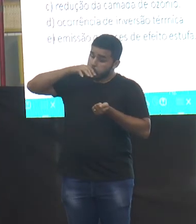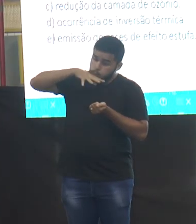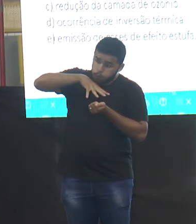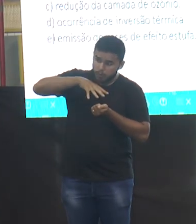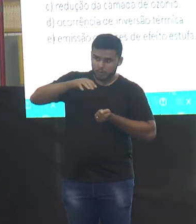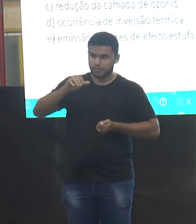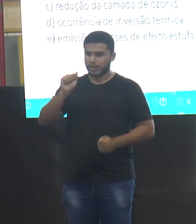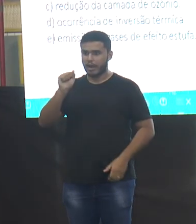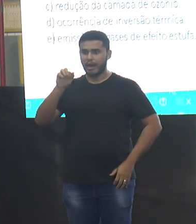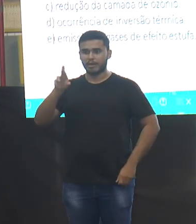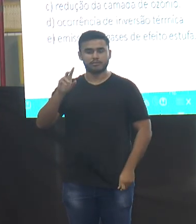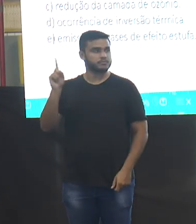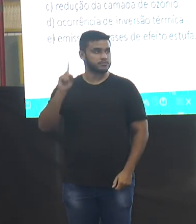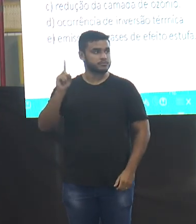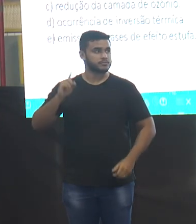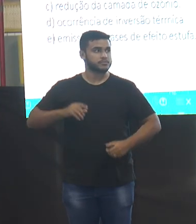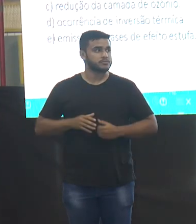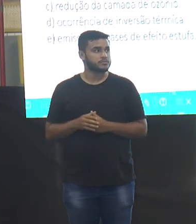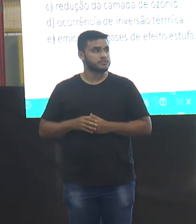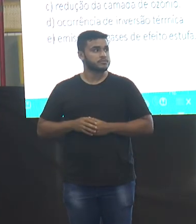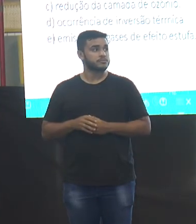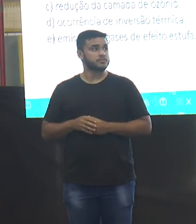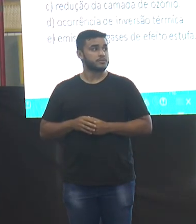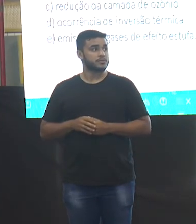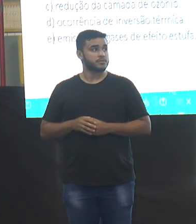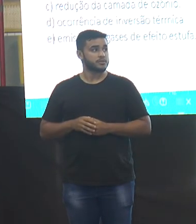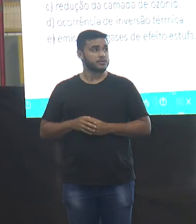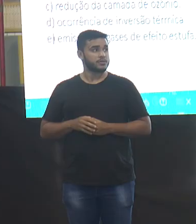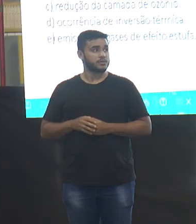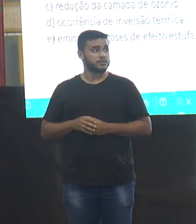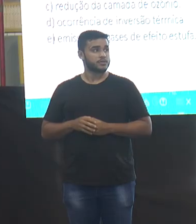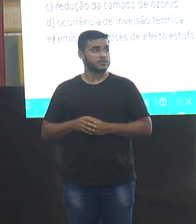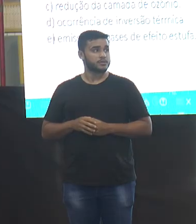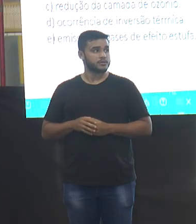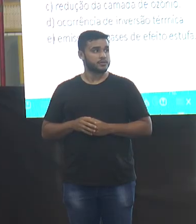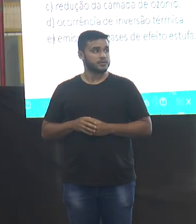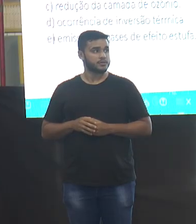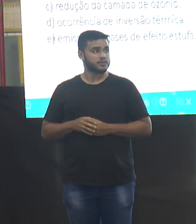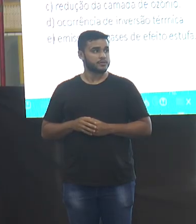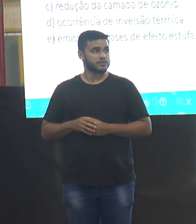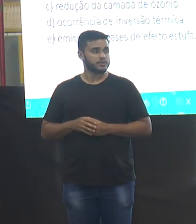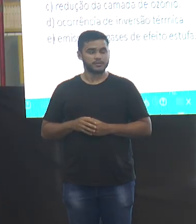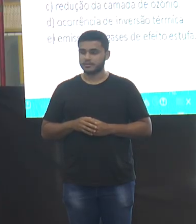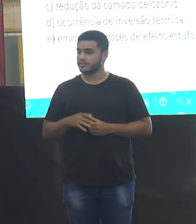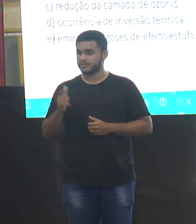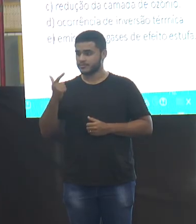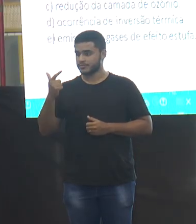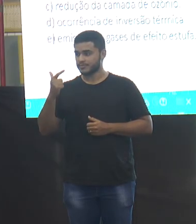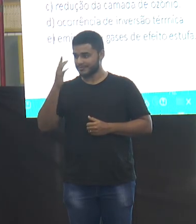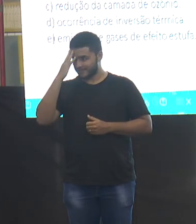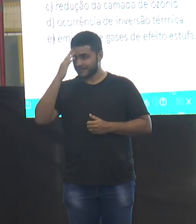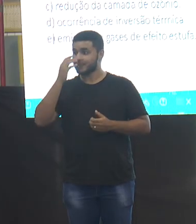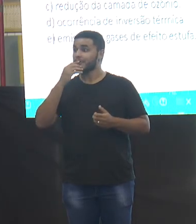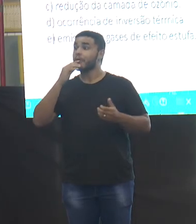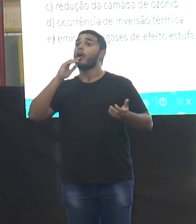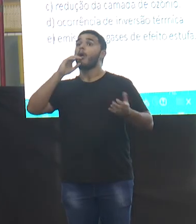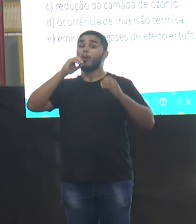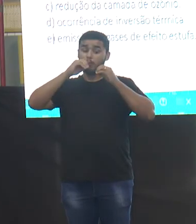da pessoa não, viu? Vocês acham que é assim? Aí vai lá...